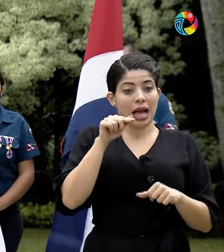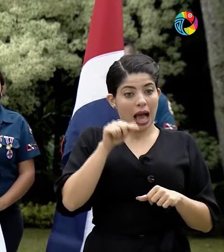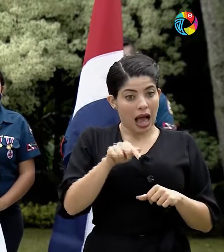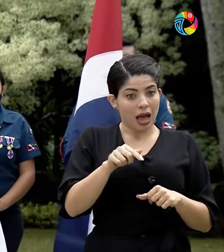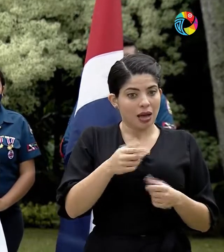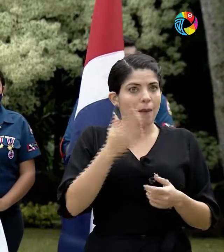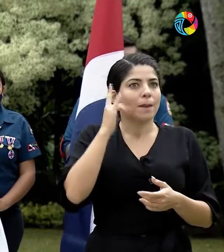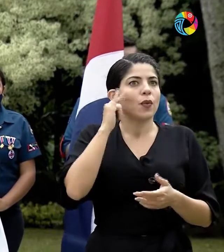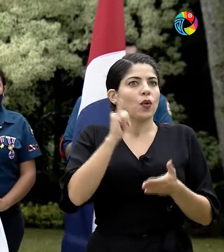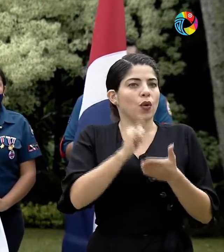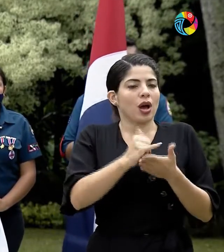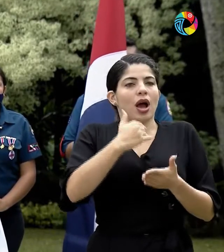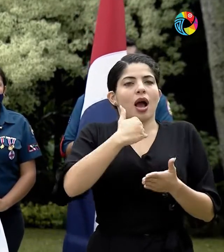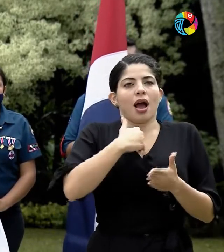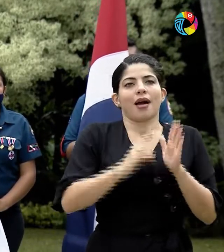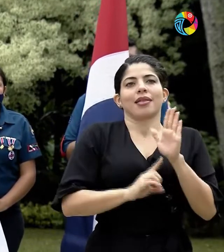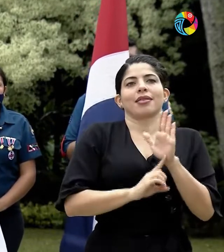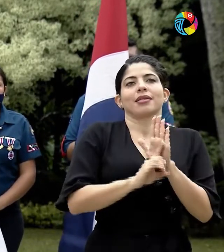nuestro desarrollo relativo.